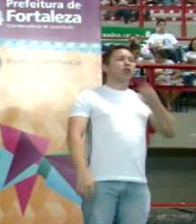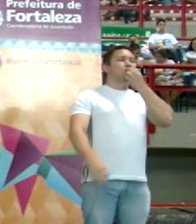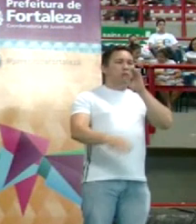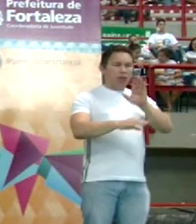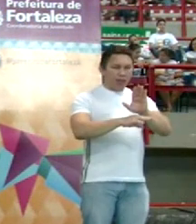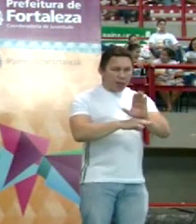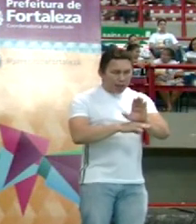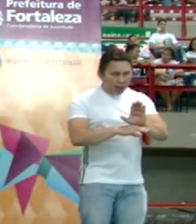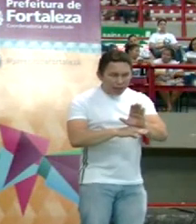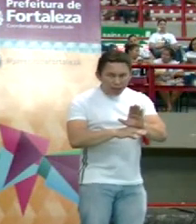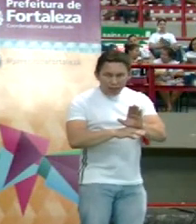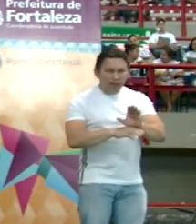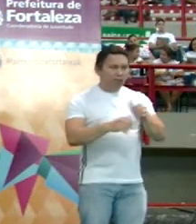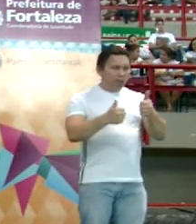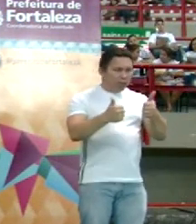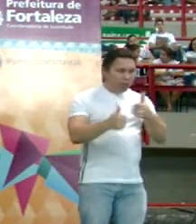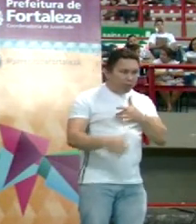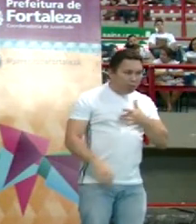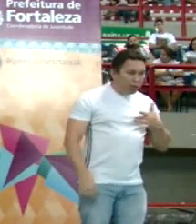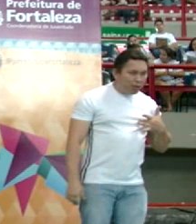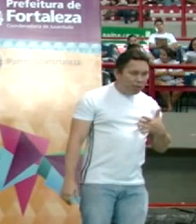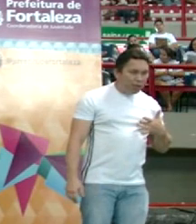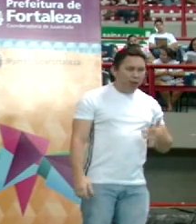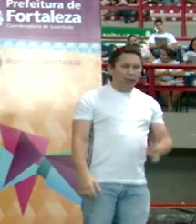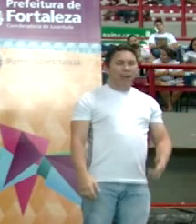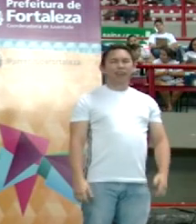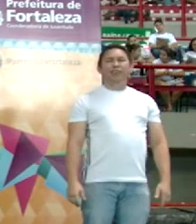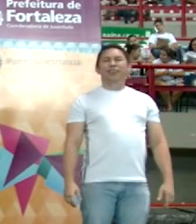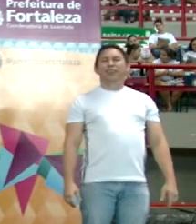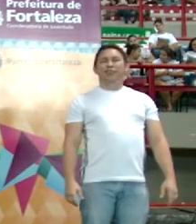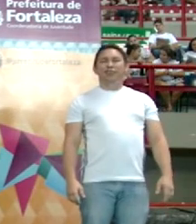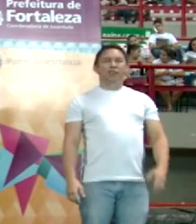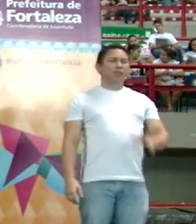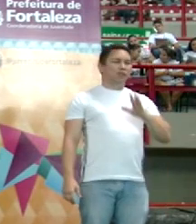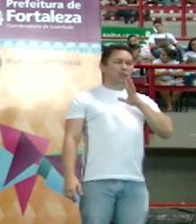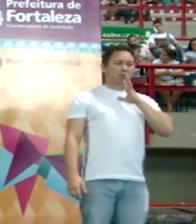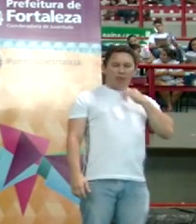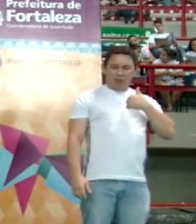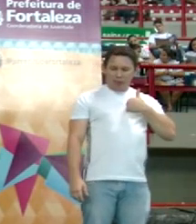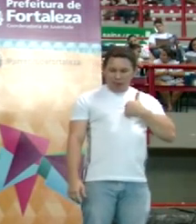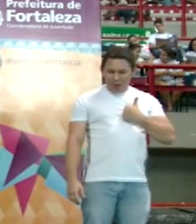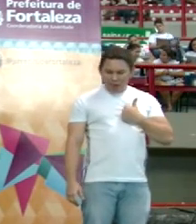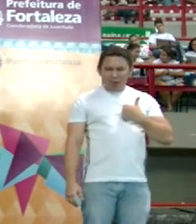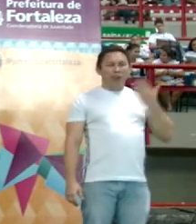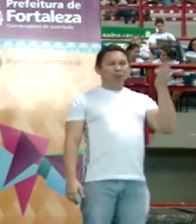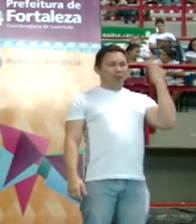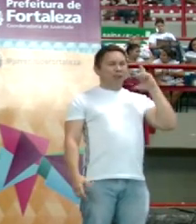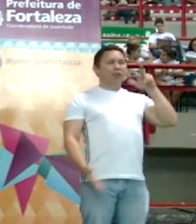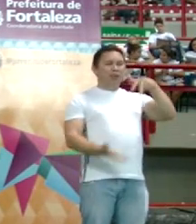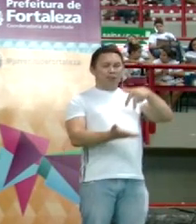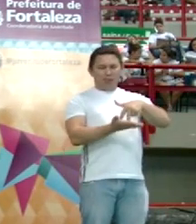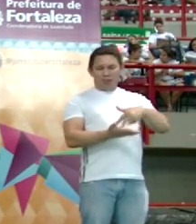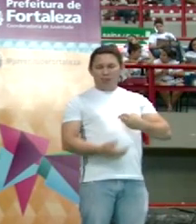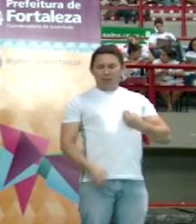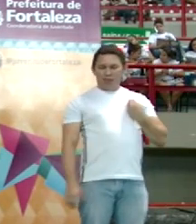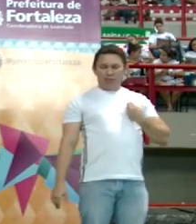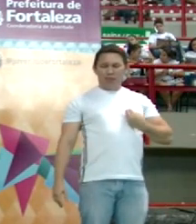Boa tarde, tudo bem? Bom, para quem não me conhece, já vim aqui outras